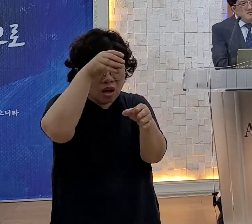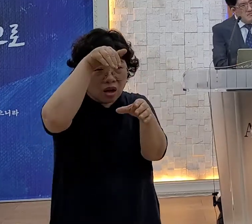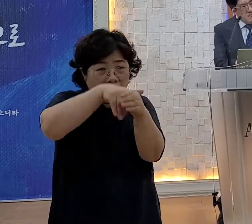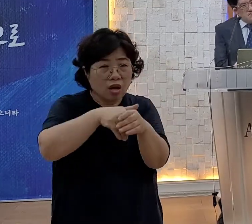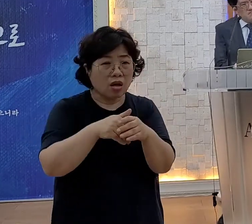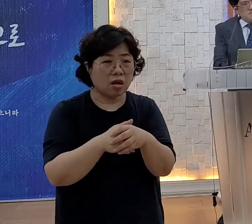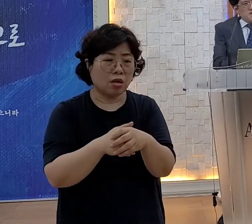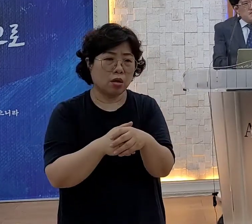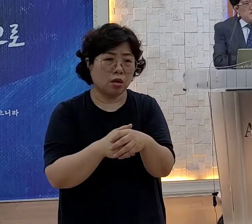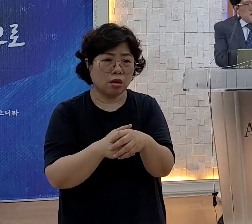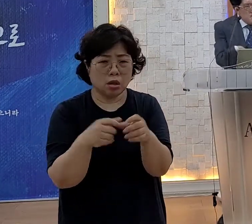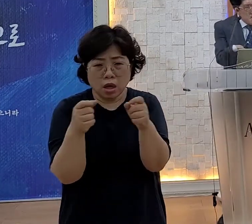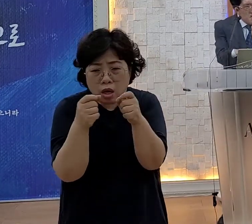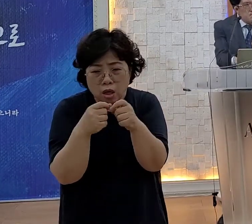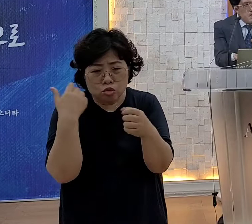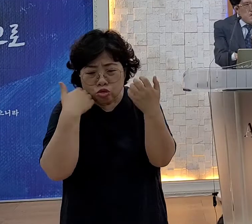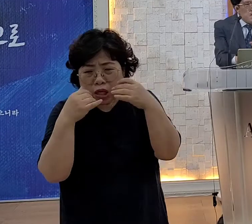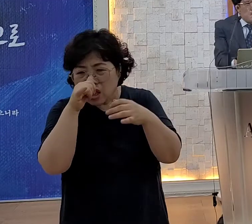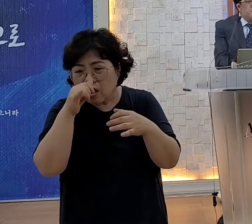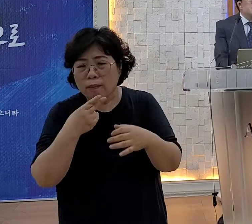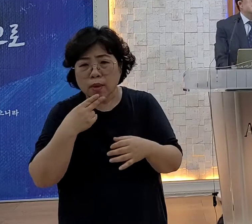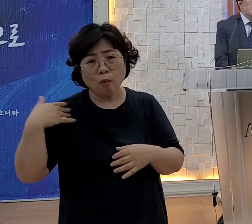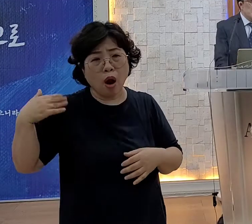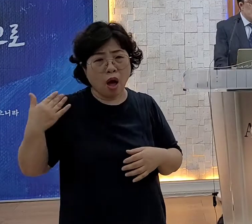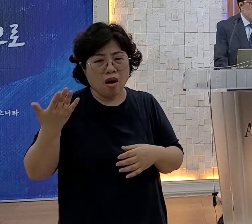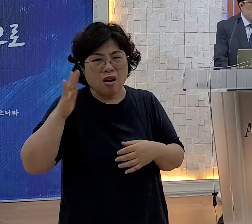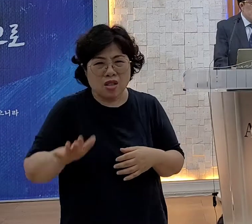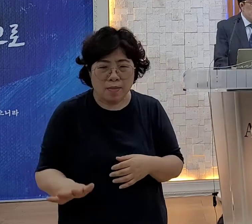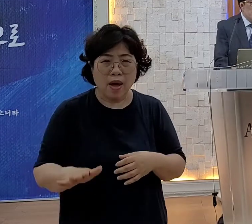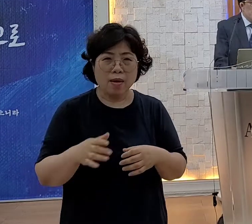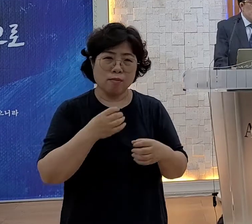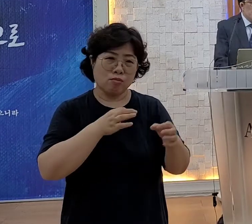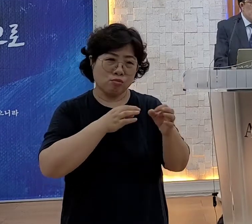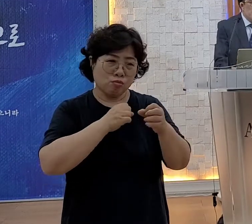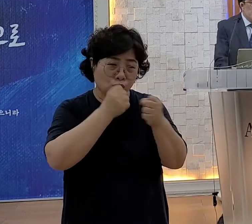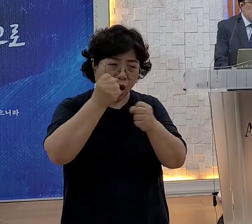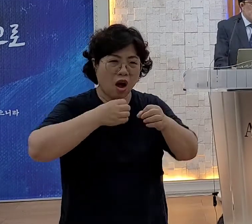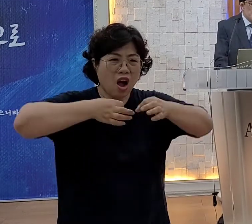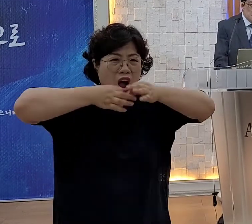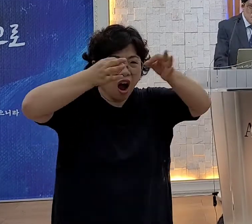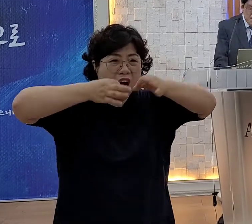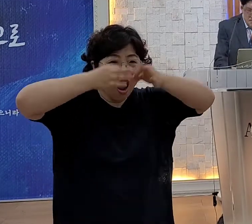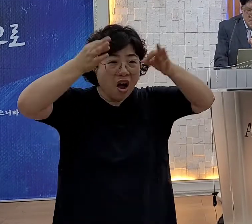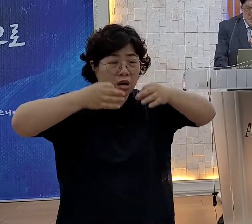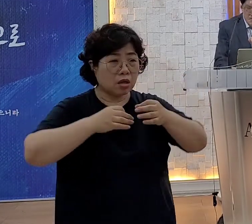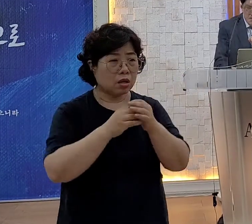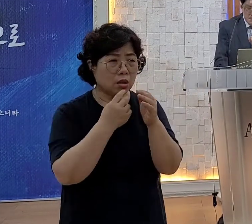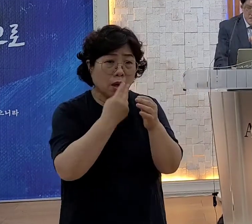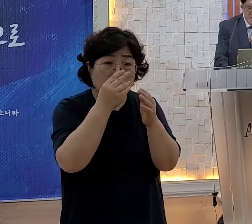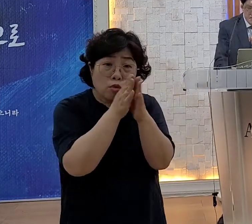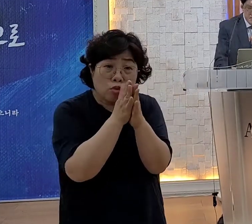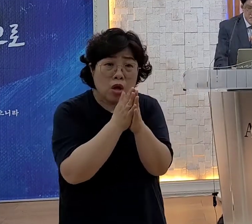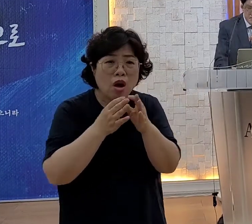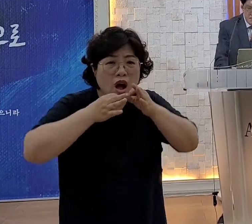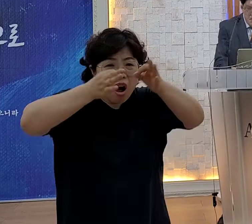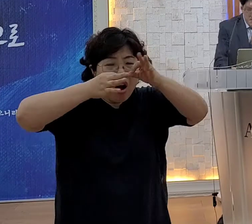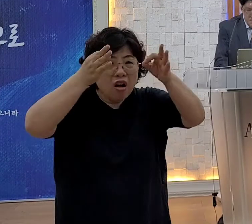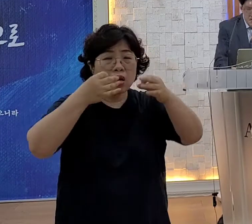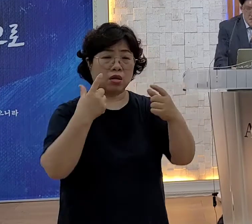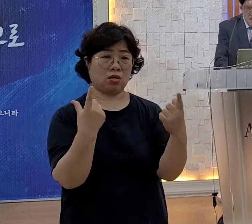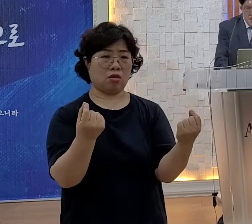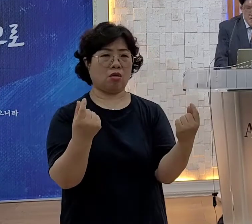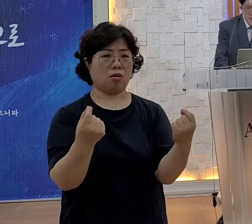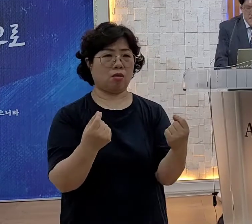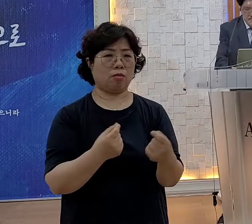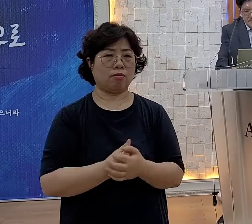누가 있는지 없는지 모르지만 살려달라고 막 부르짖지 않겠습니까? 그럼 우리도 마찬가지라는 거예요.